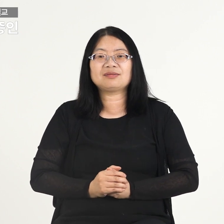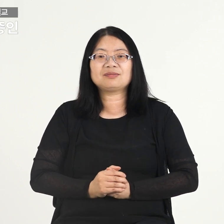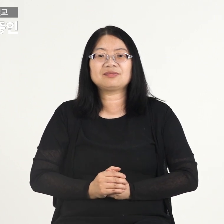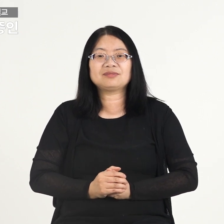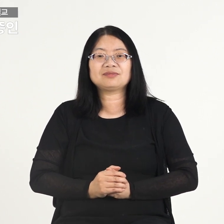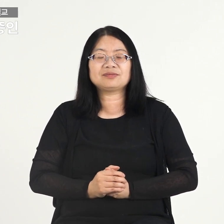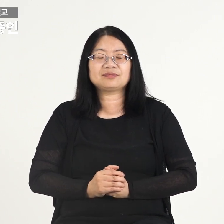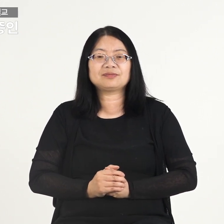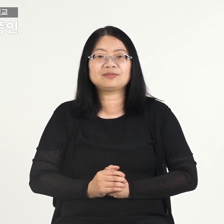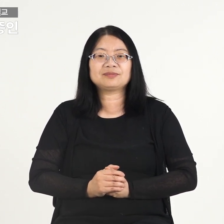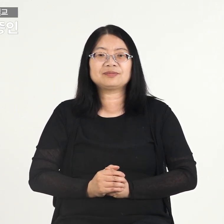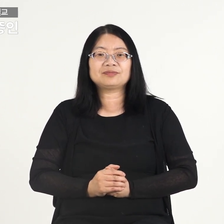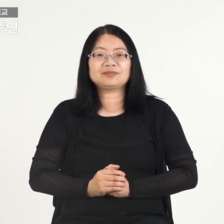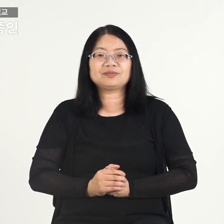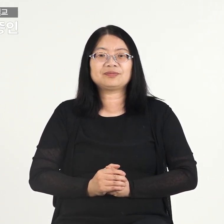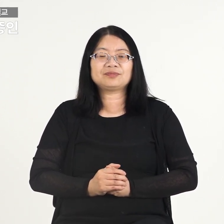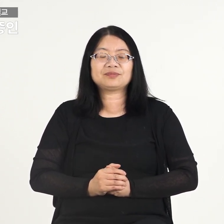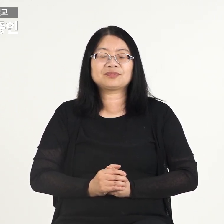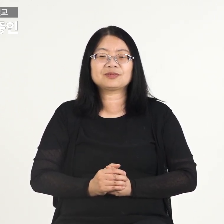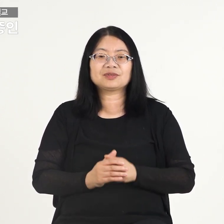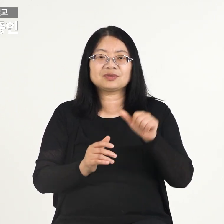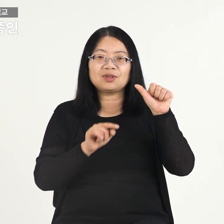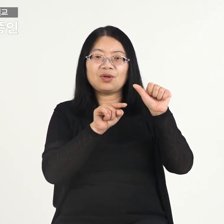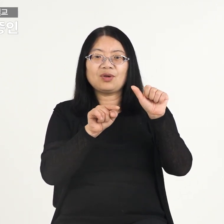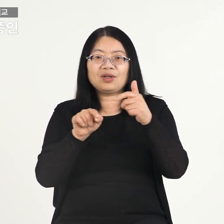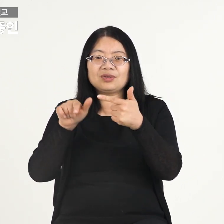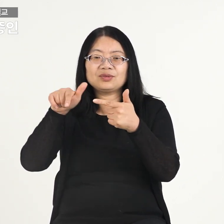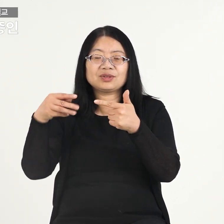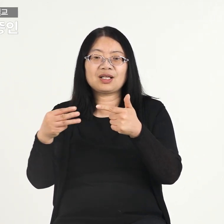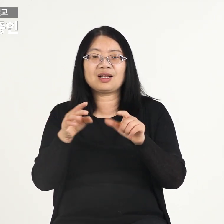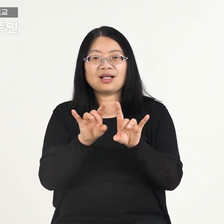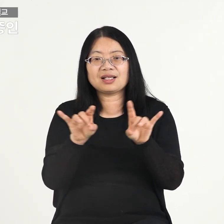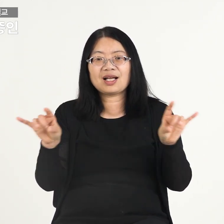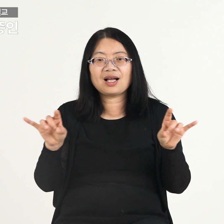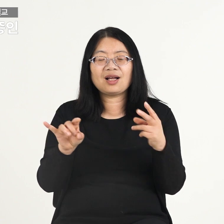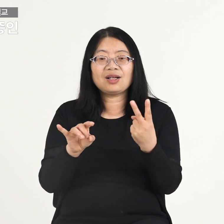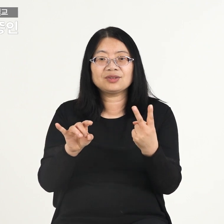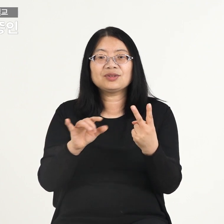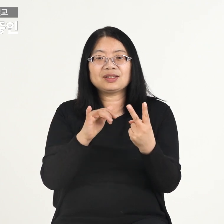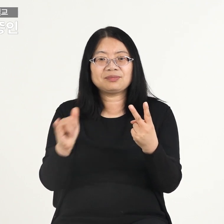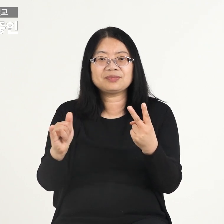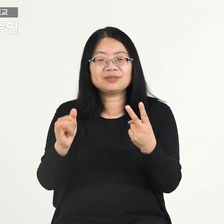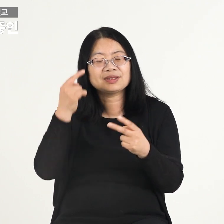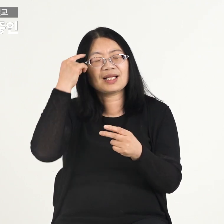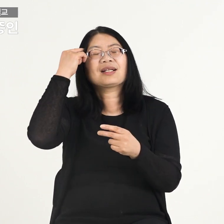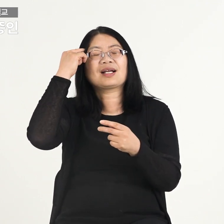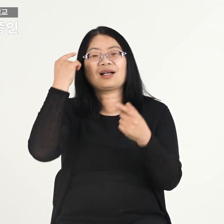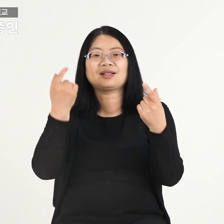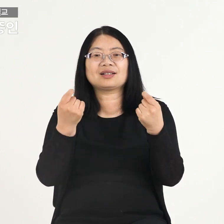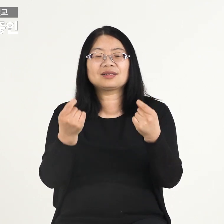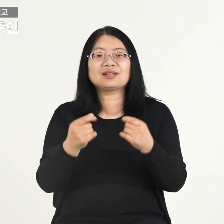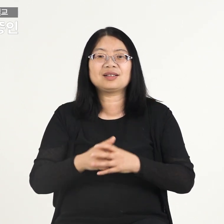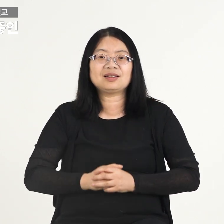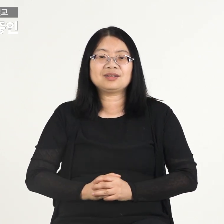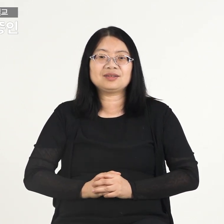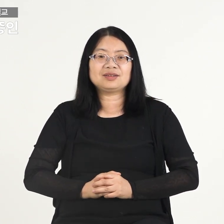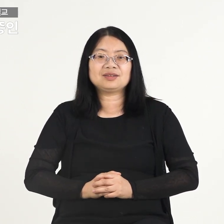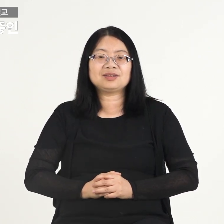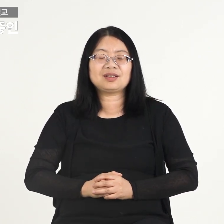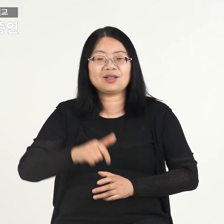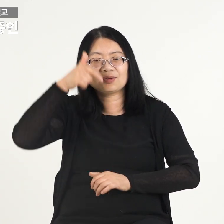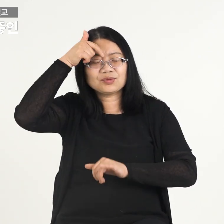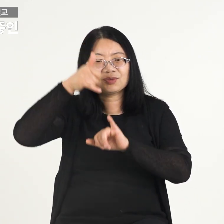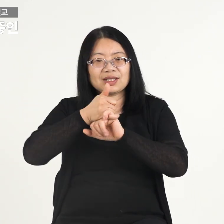여러분, 여기서는 이제 5절, 6절 각각 두 인물을 연상시킬 수밖에 없습니다.